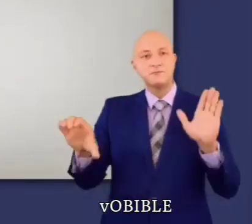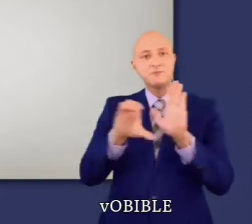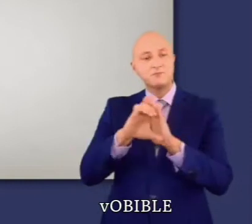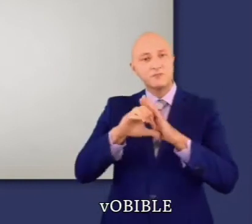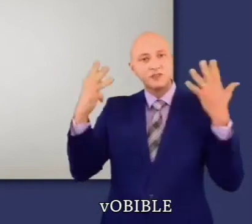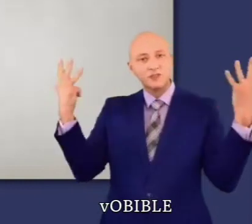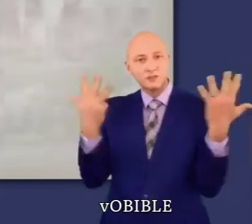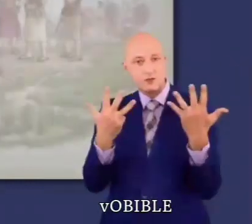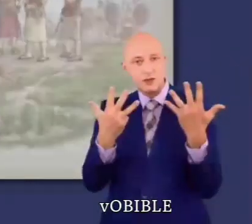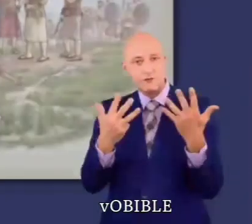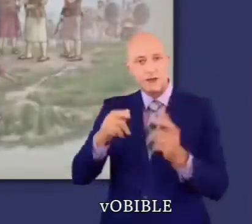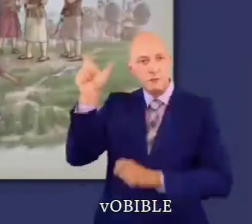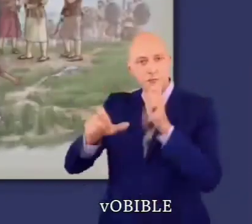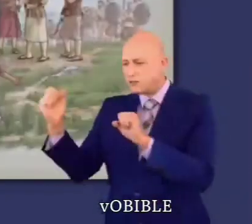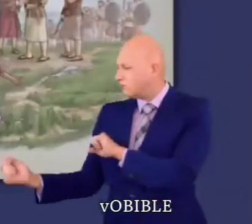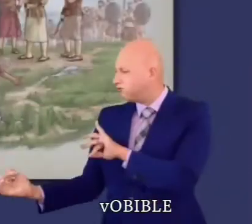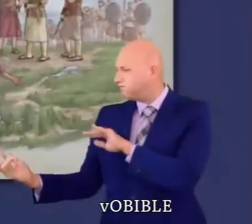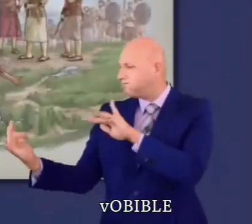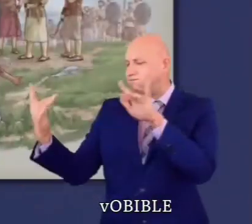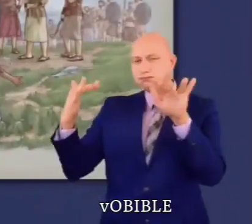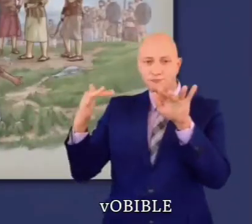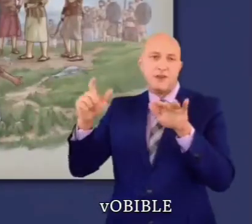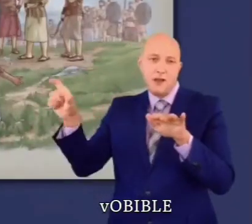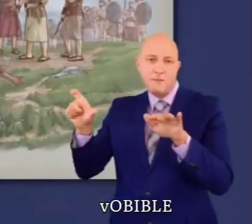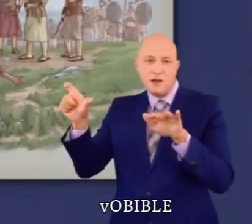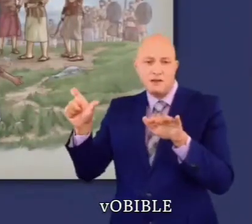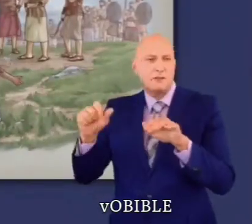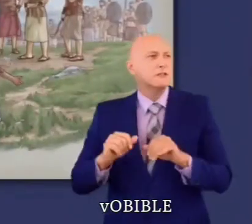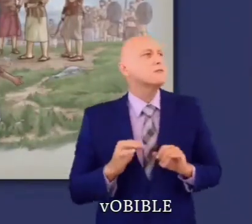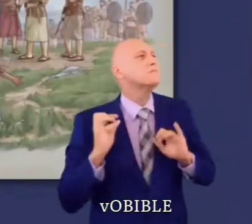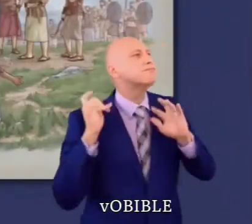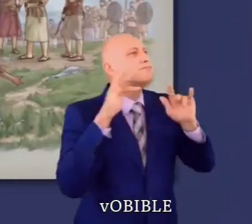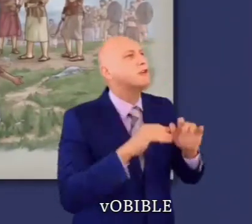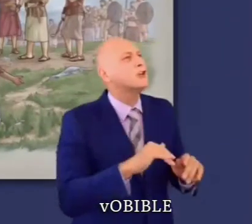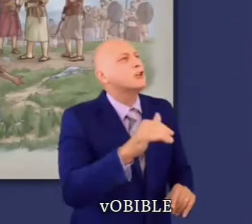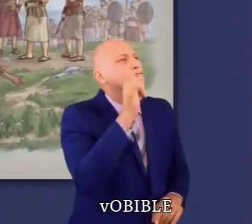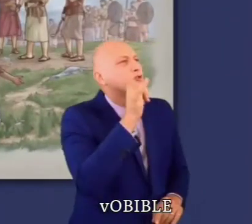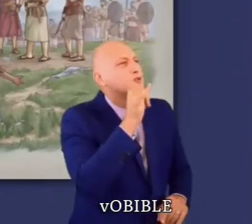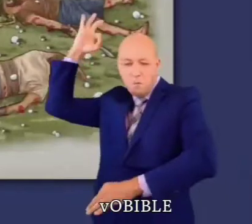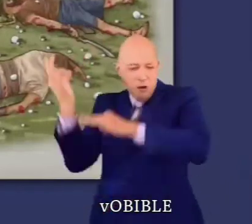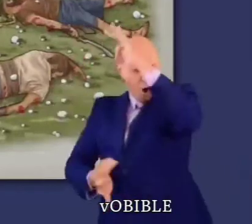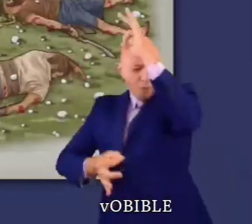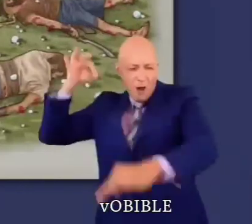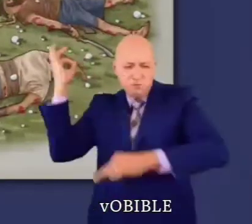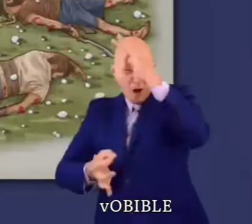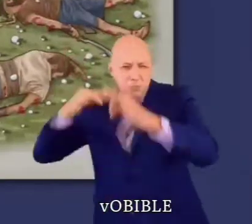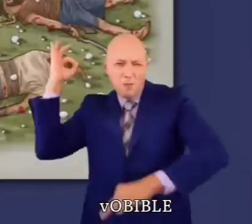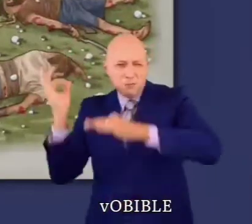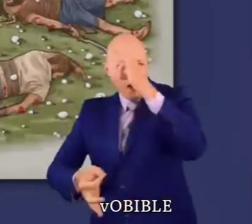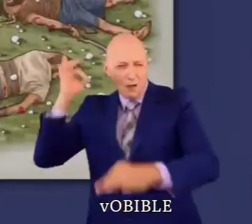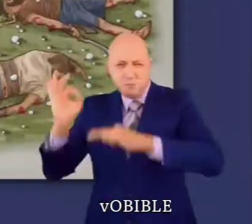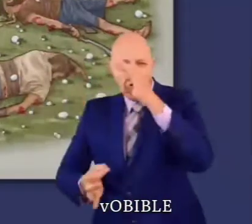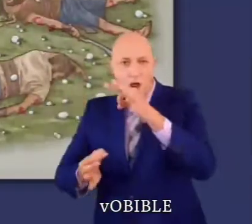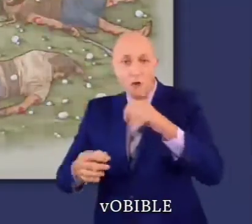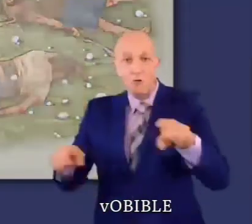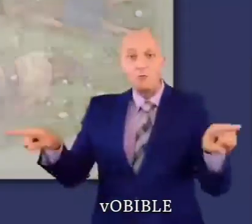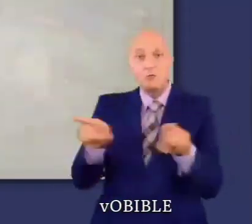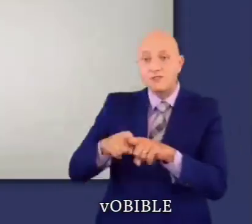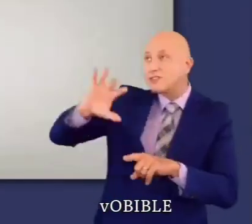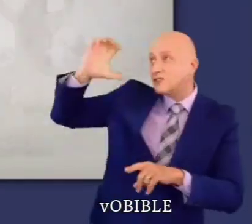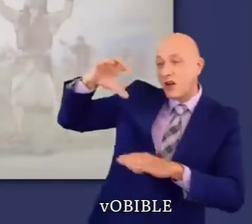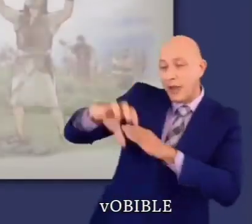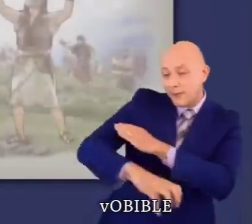Ensuite, Josué lit la loi de Dieu au peuple. Une moitié de la nation se tient vis-à-vis du mont Garizim et l'autre moitié vis-à-vis du